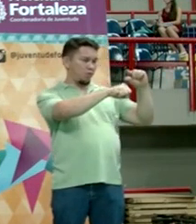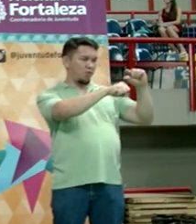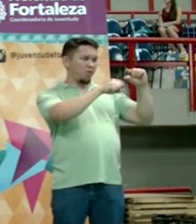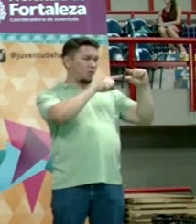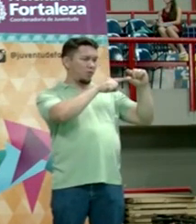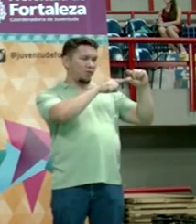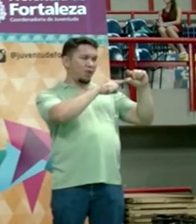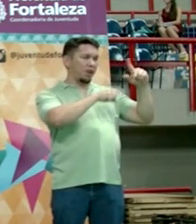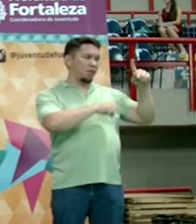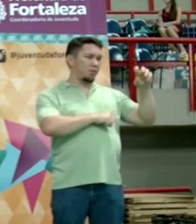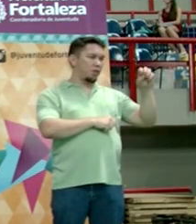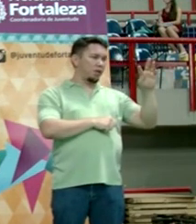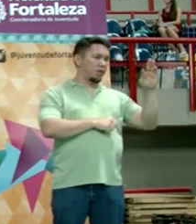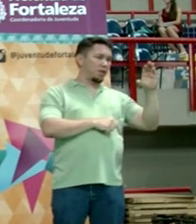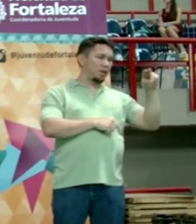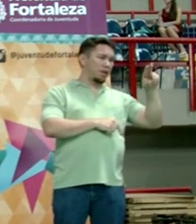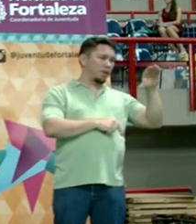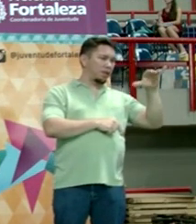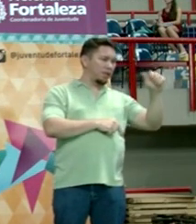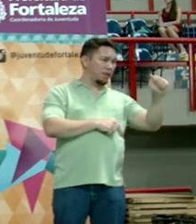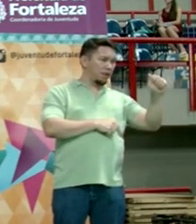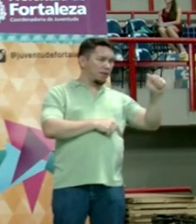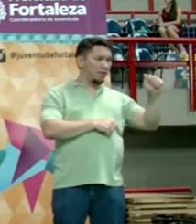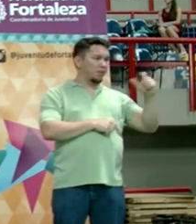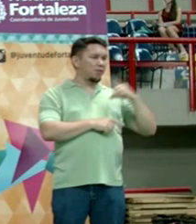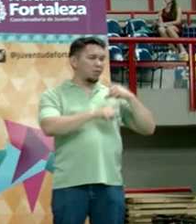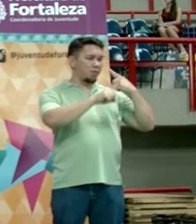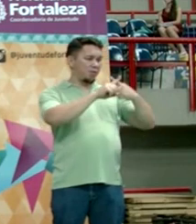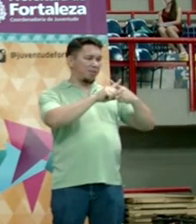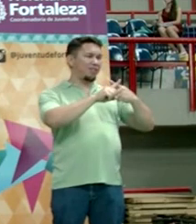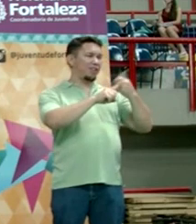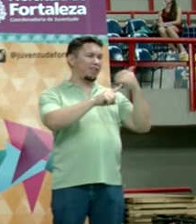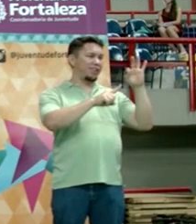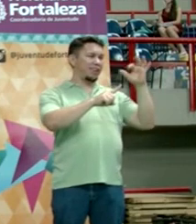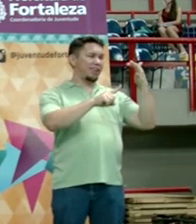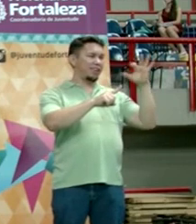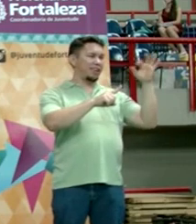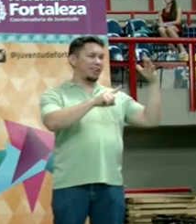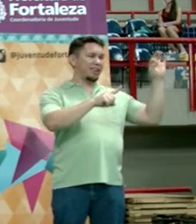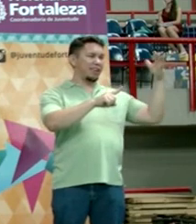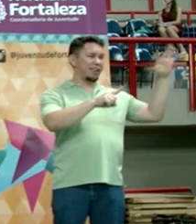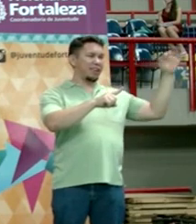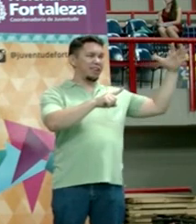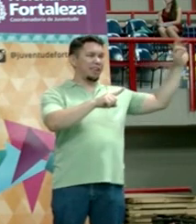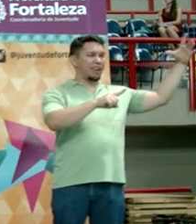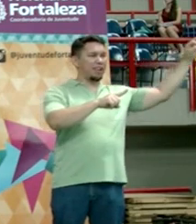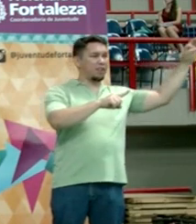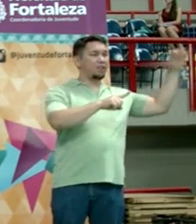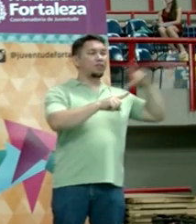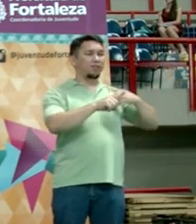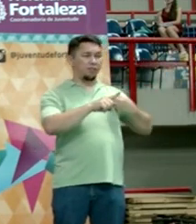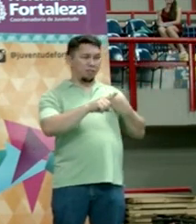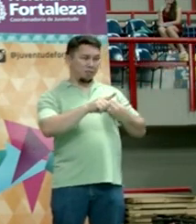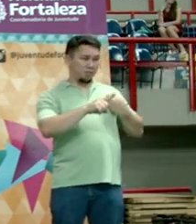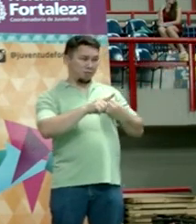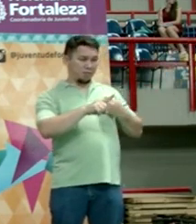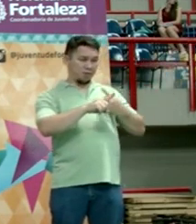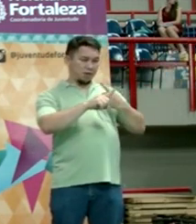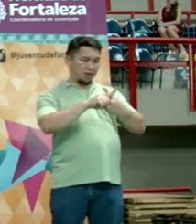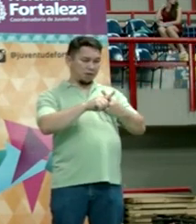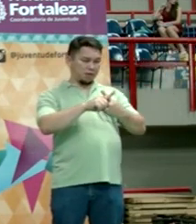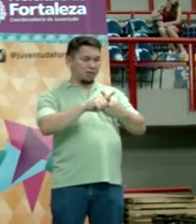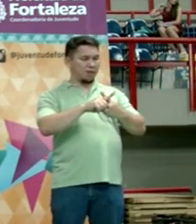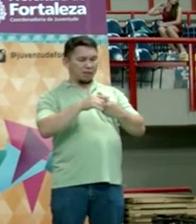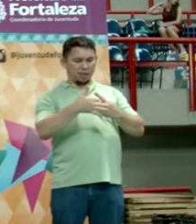9, 10 elevado a 8, 10 elevado a 7, é vezes 10, vezes 10, vezes 10, vezes 10. Então você tem quando você tem 10